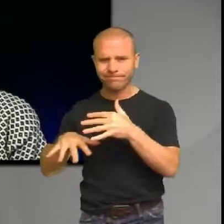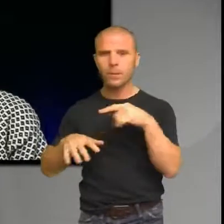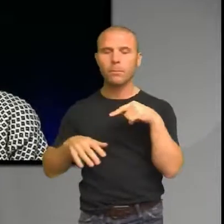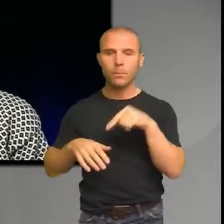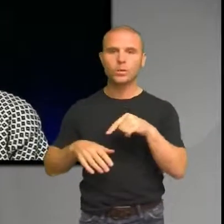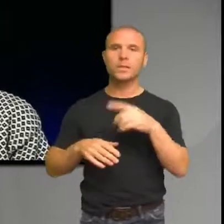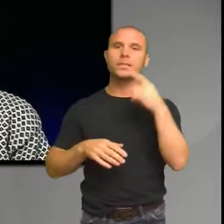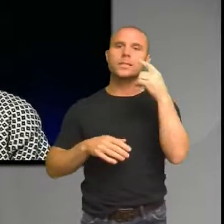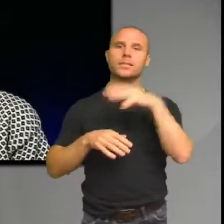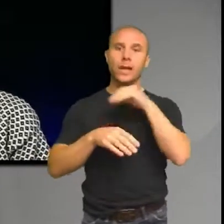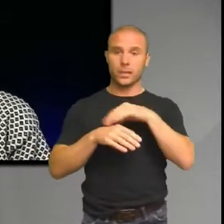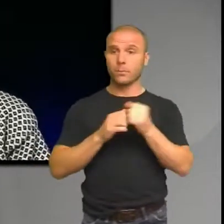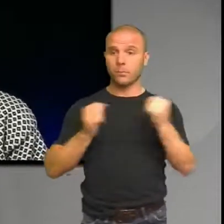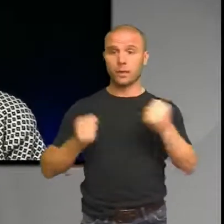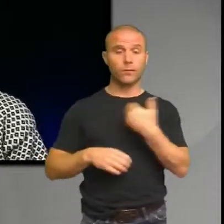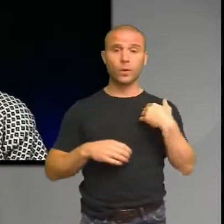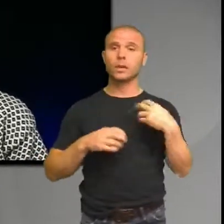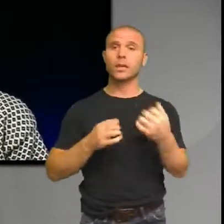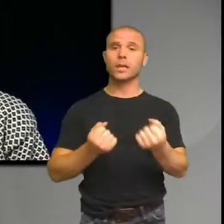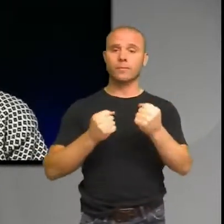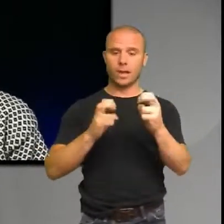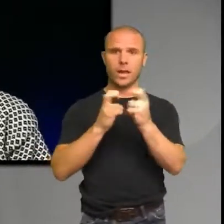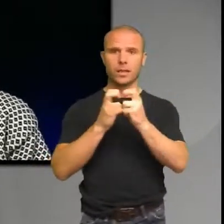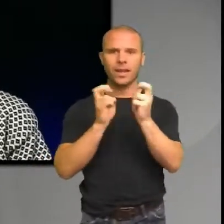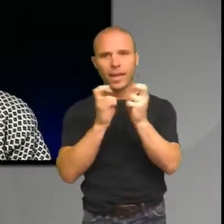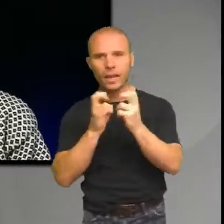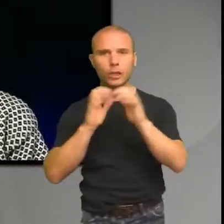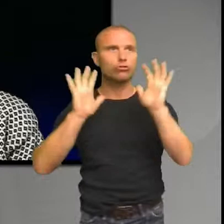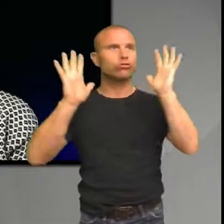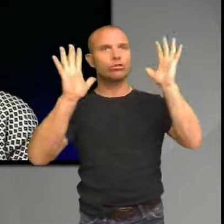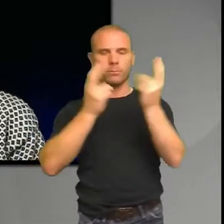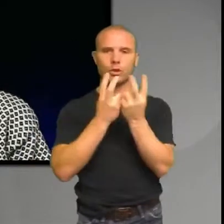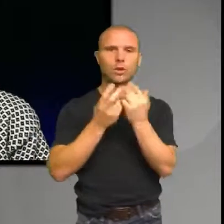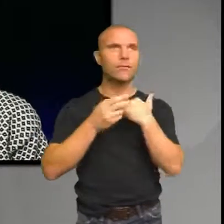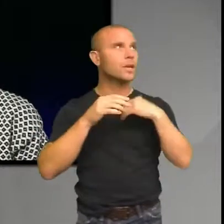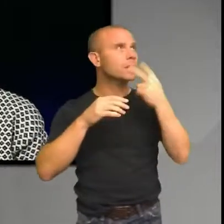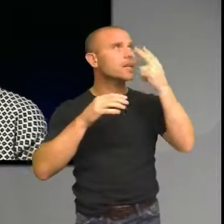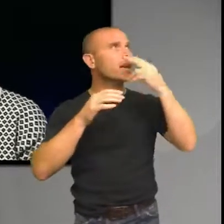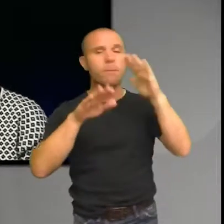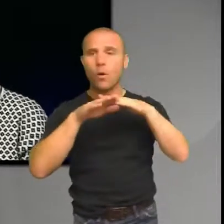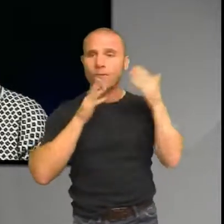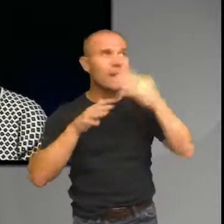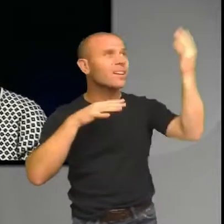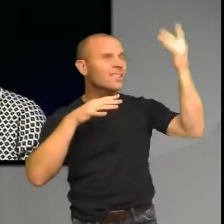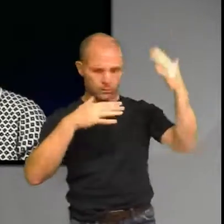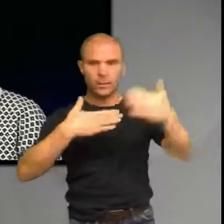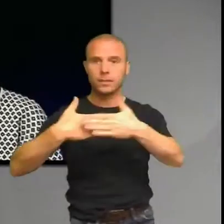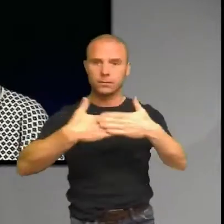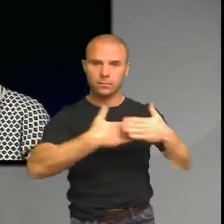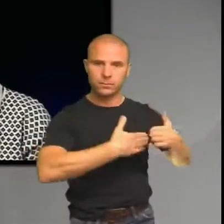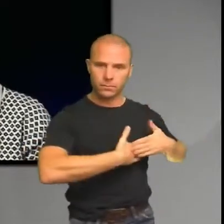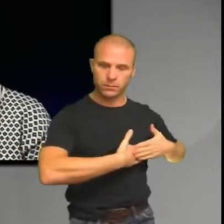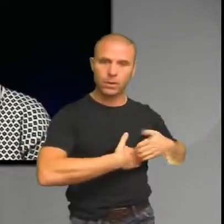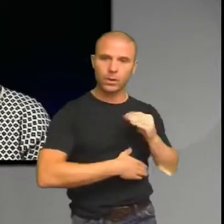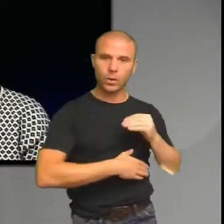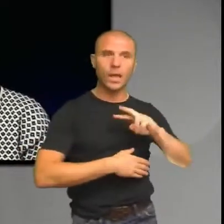vars kraftnät klarade sig genom att man var förberedd genom att slå av samt av transformatorer som själva kan säga av sig när onödiga strömmar